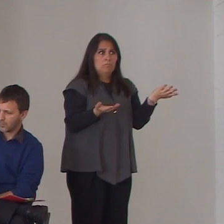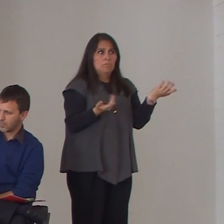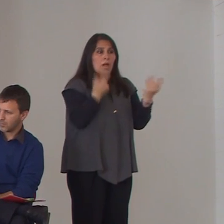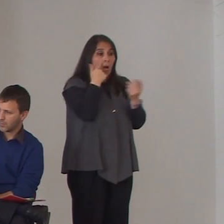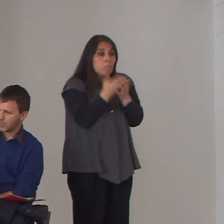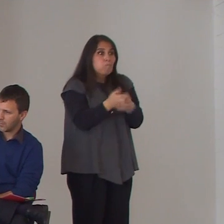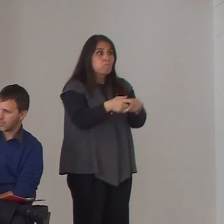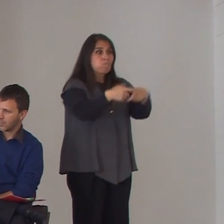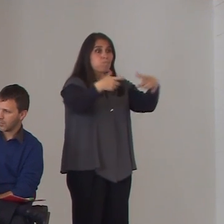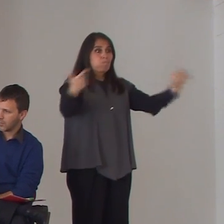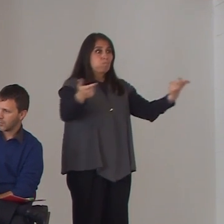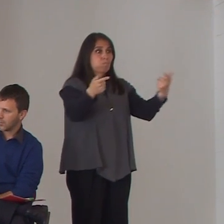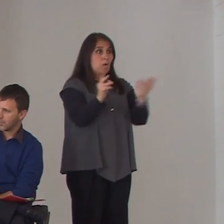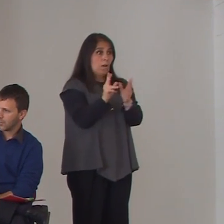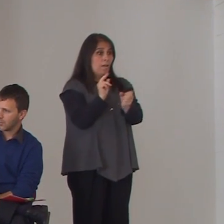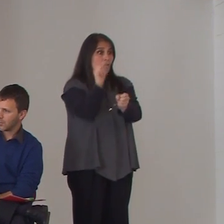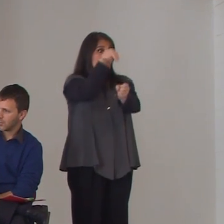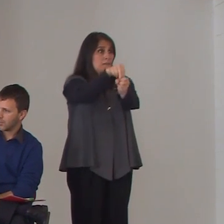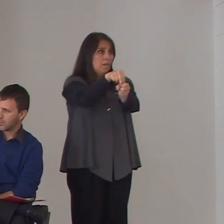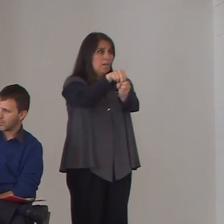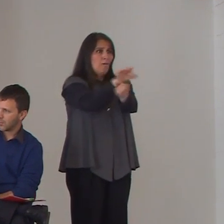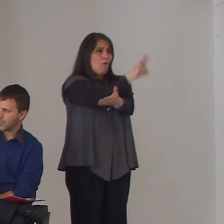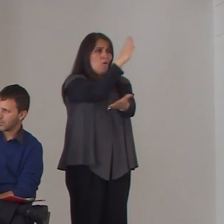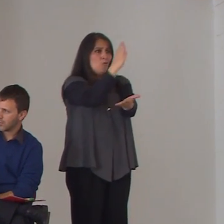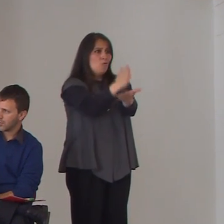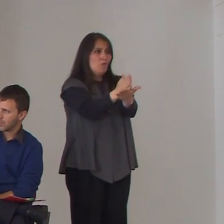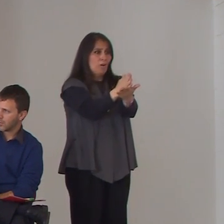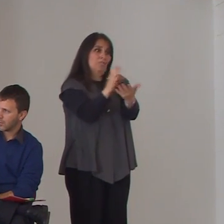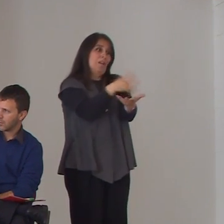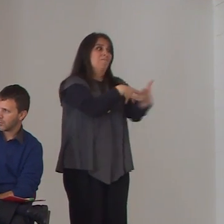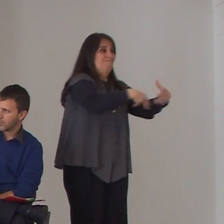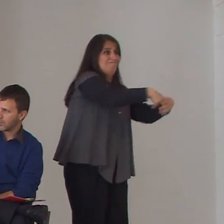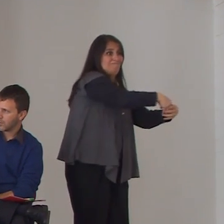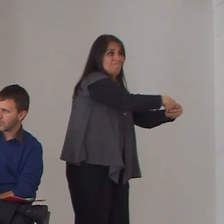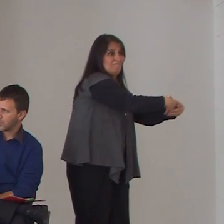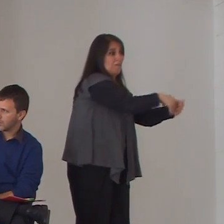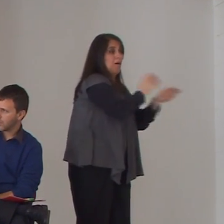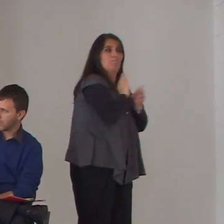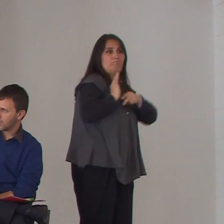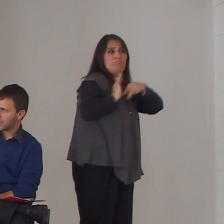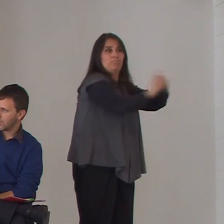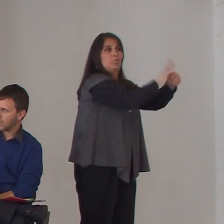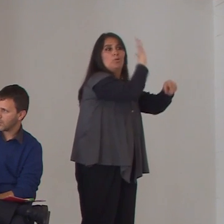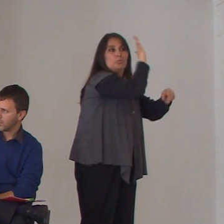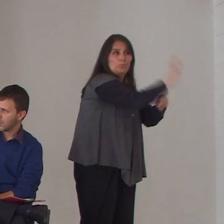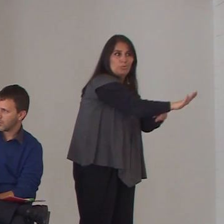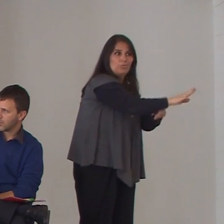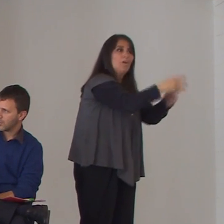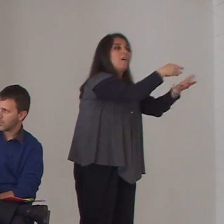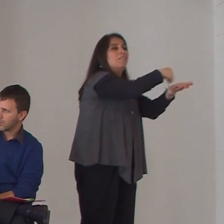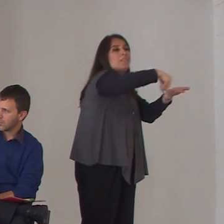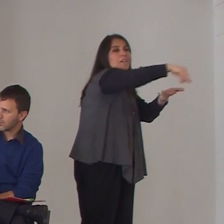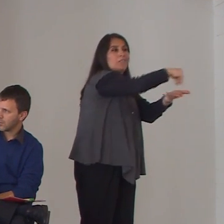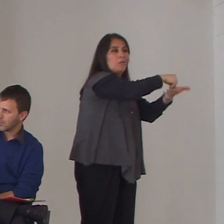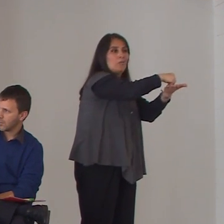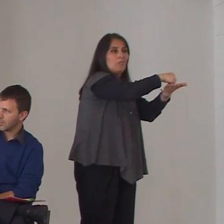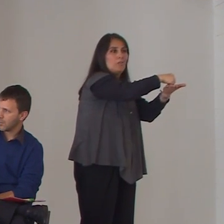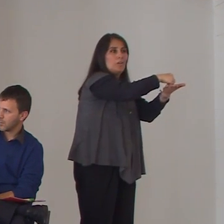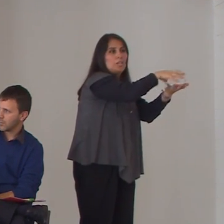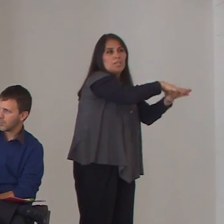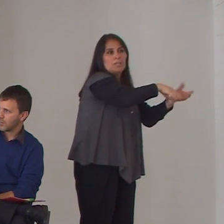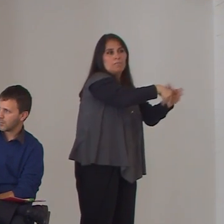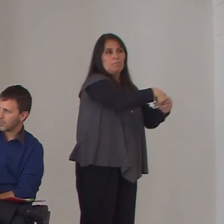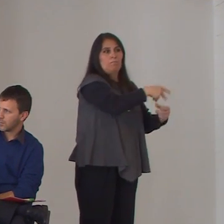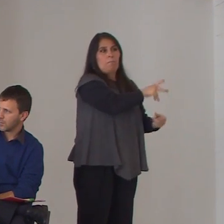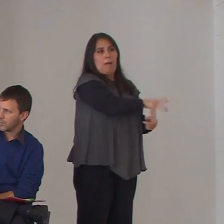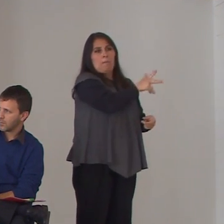mayoría, desafortunadamente, nunca podrá retornar a un territorio. Porque realidades como la de Colombia, de